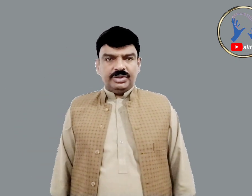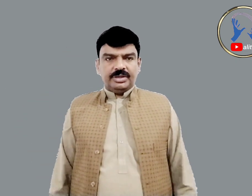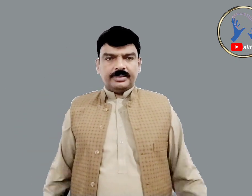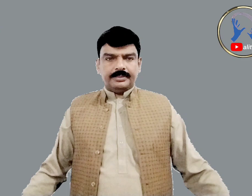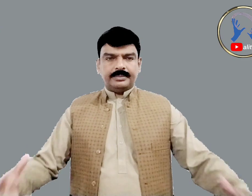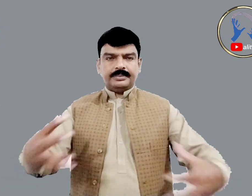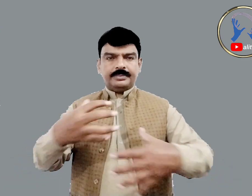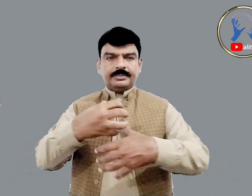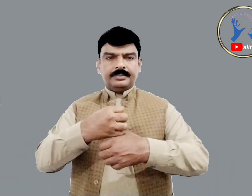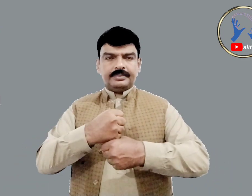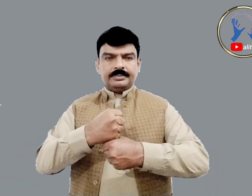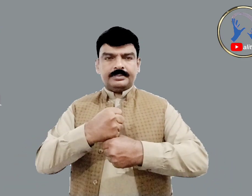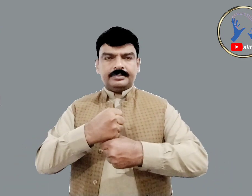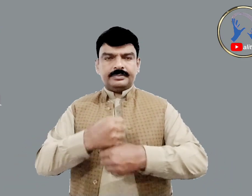यूनियन